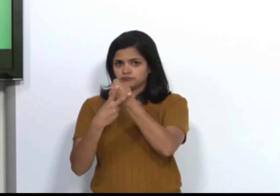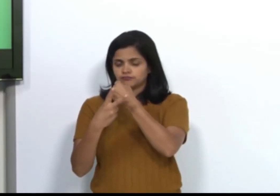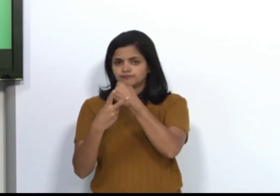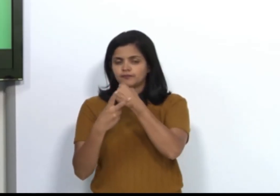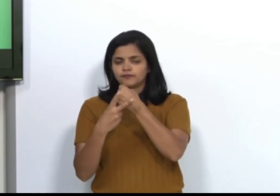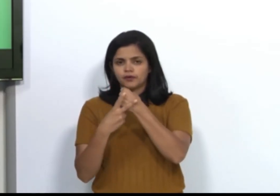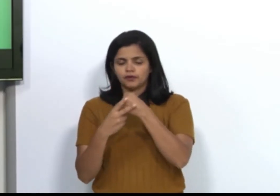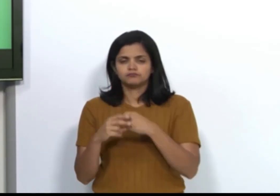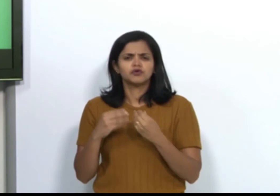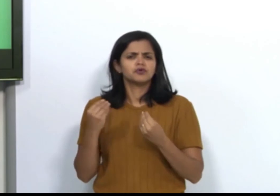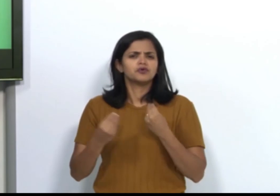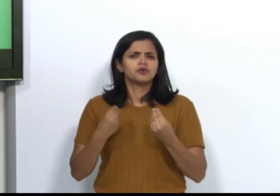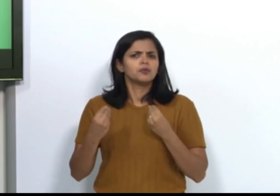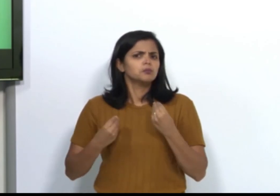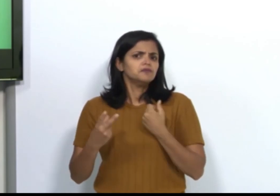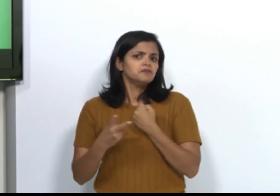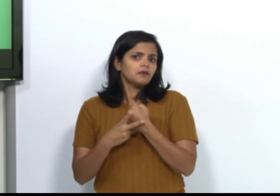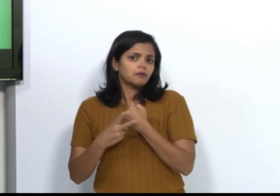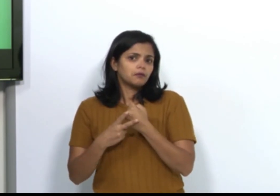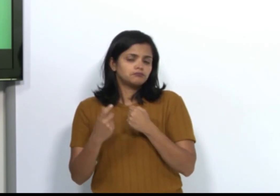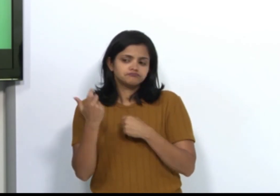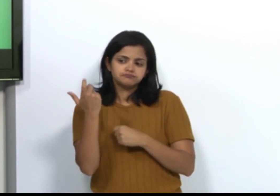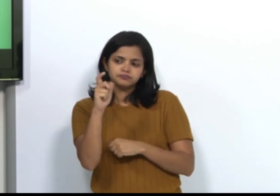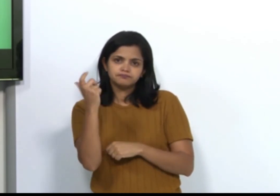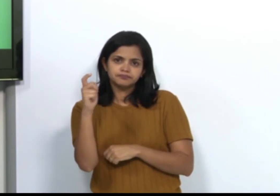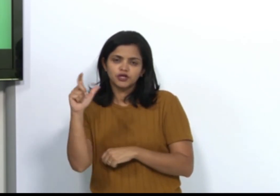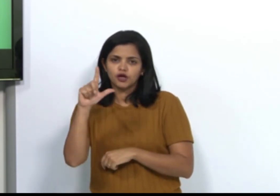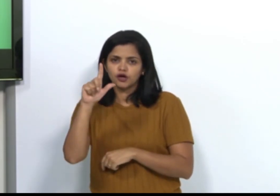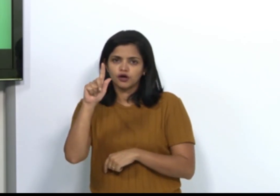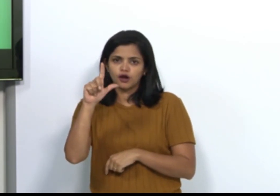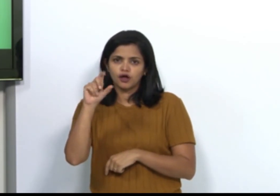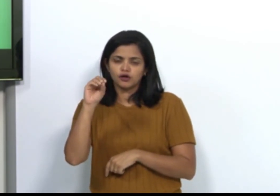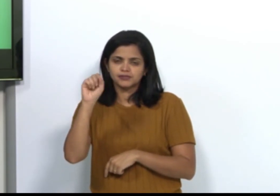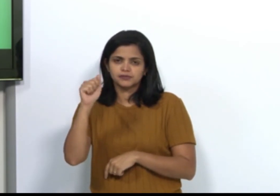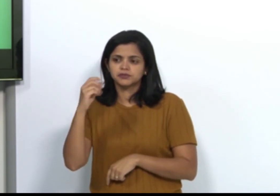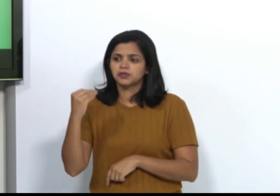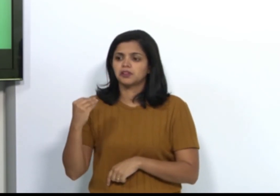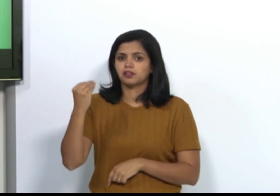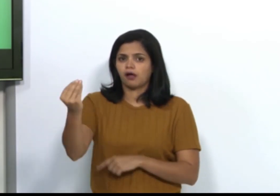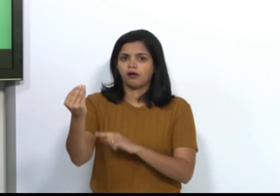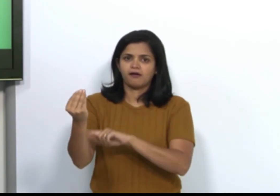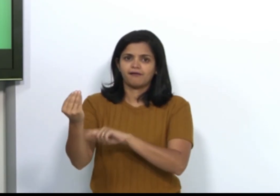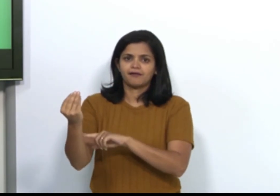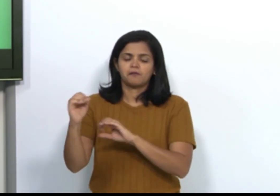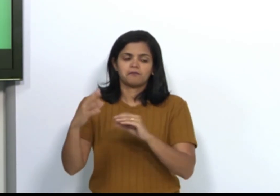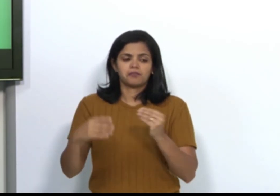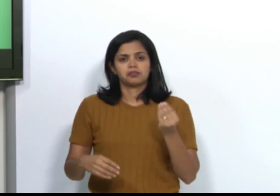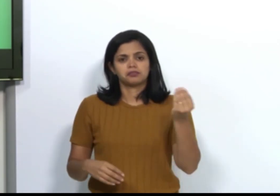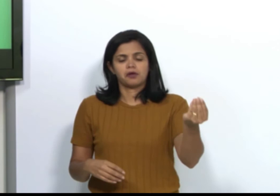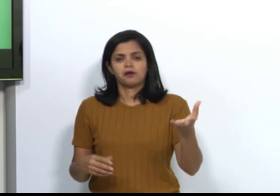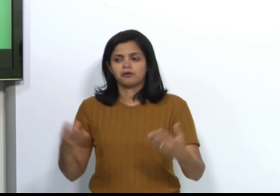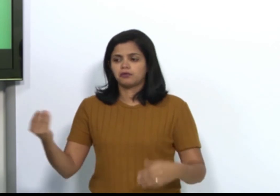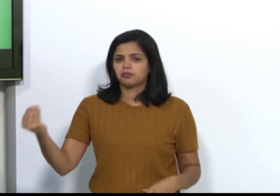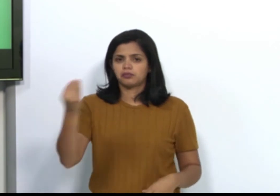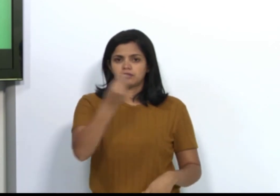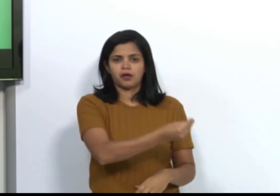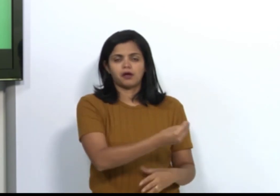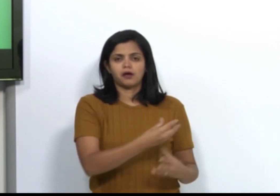Agora, com relação aos verbos. Como colocar os verbos? Por exemplo, glosa, dar.